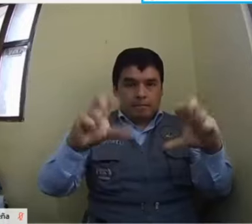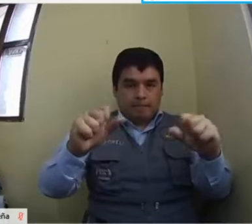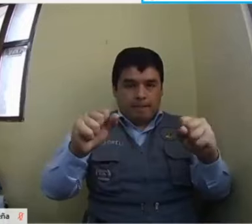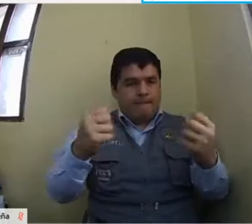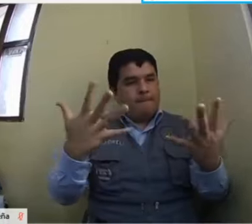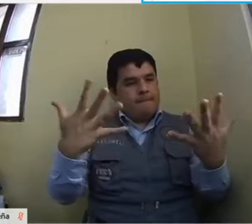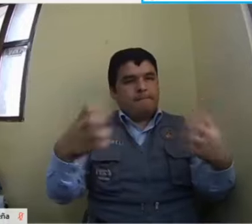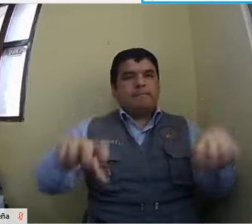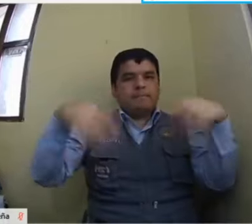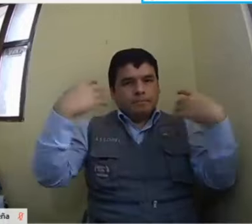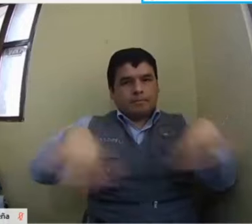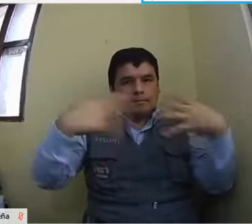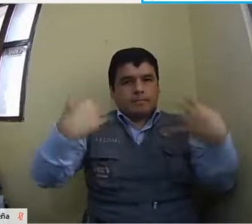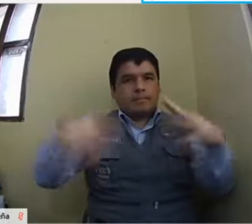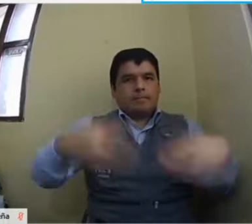hay que seguir moviendo los dedos,